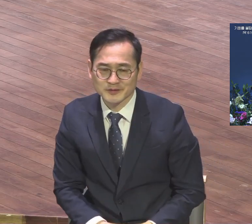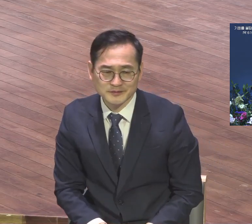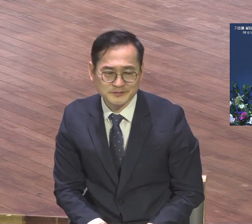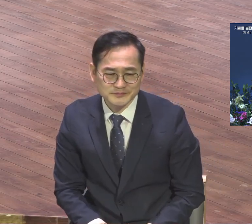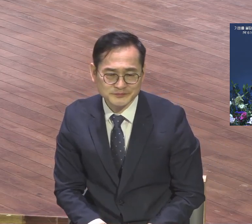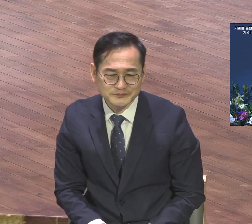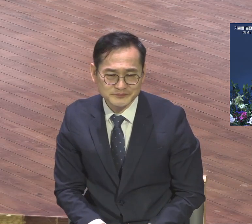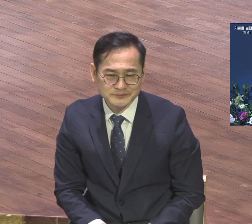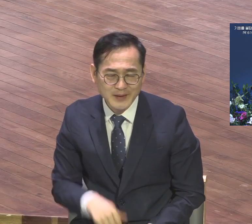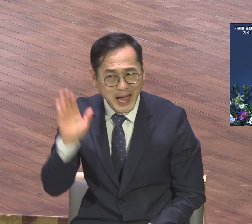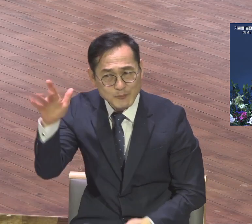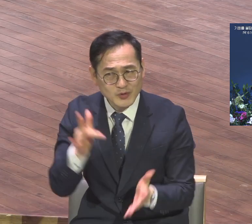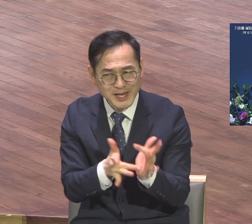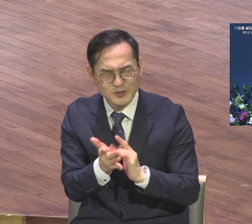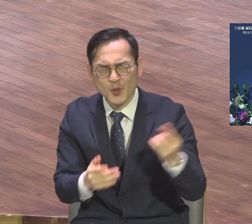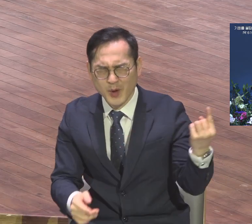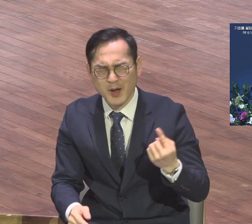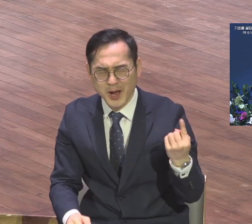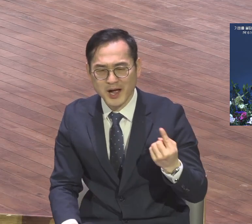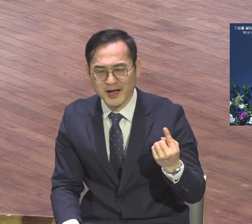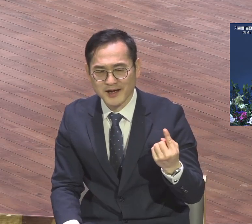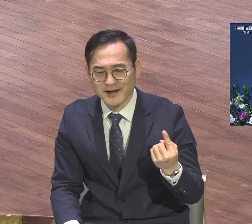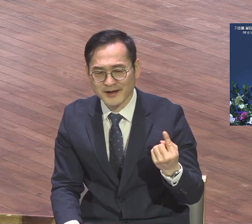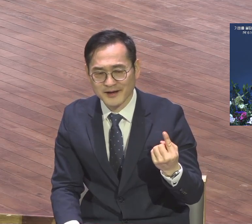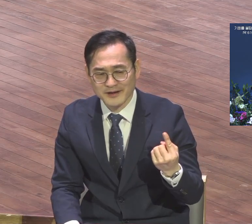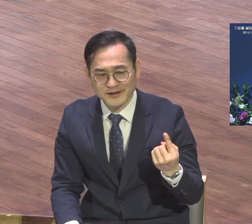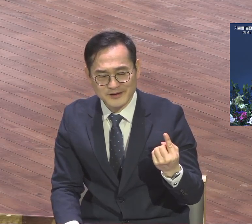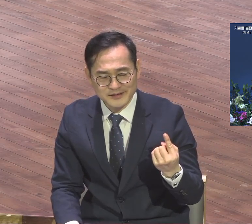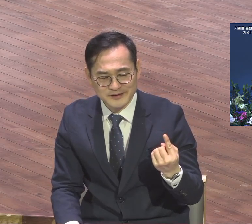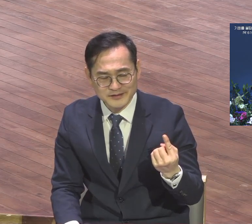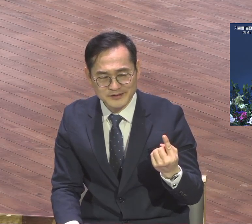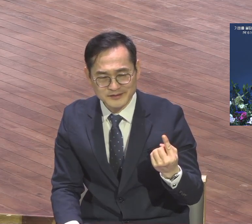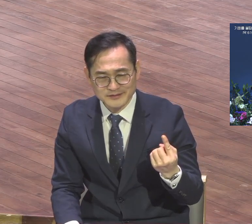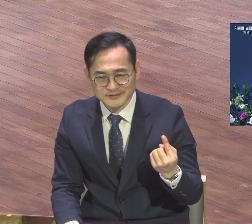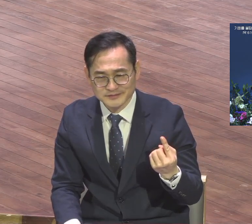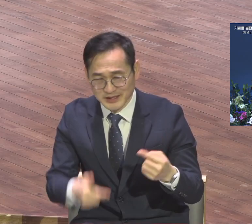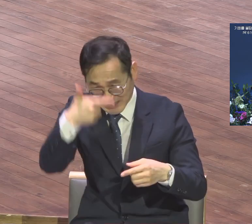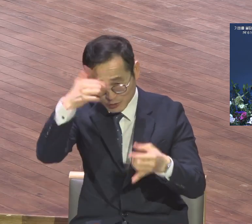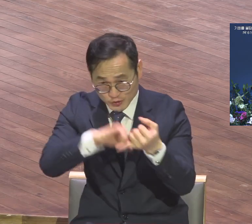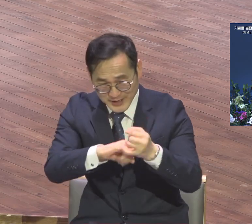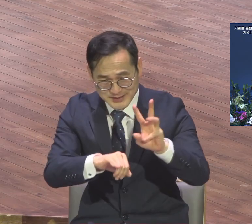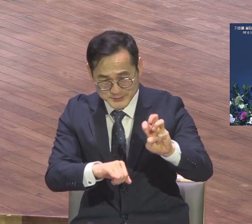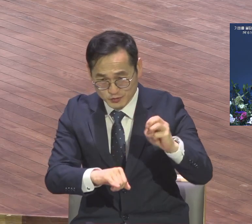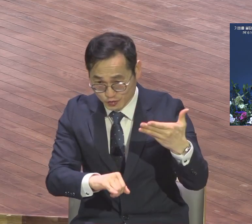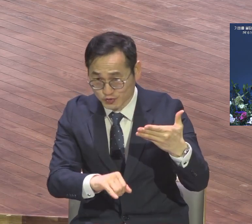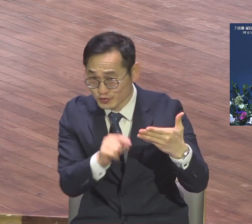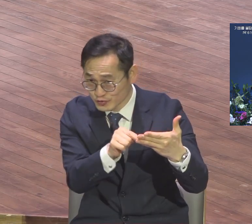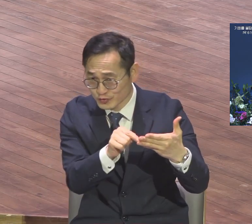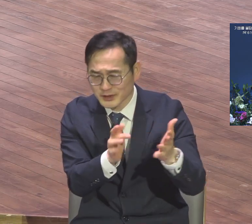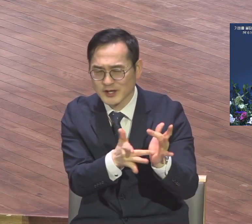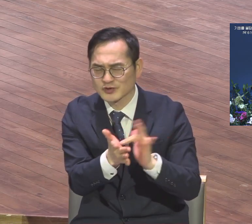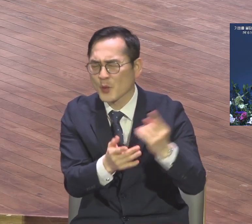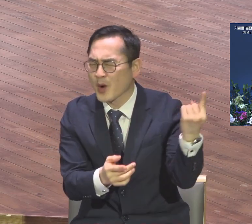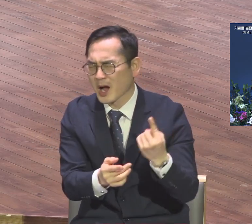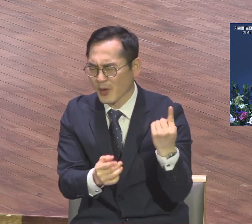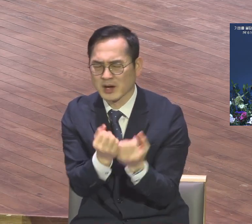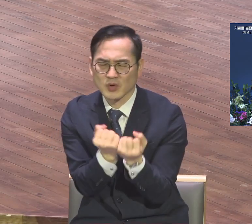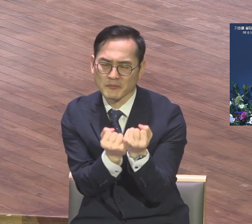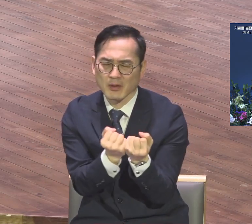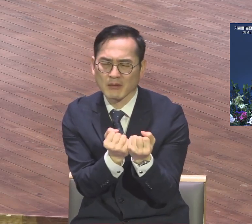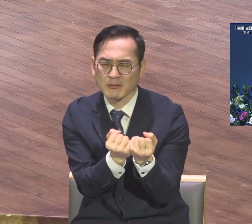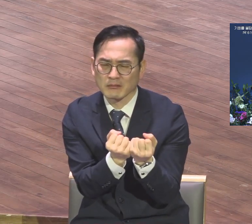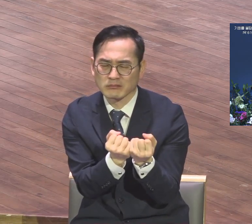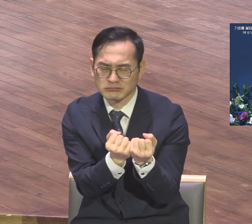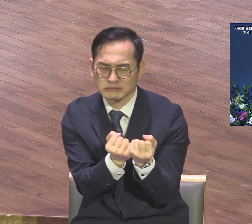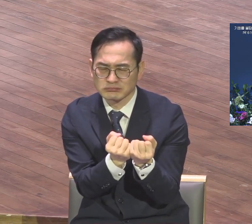이야기예요. 예수님 오신다. 창세기부터 말라기까지가 39권이 다 예수님이 오신다는 그 설명 있는 거예요.